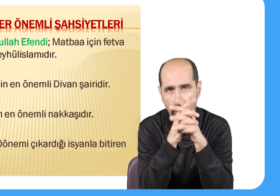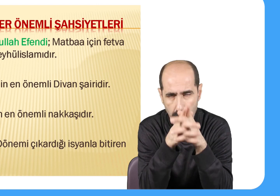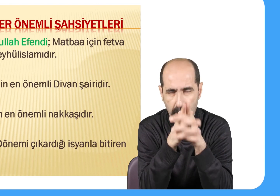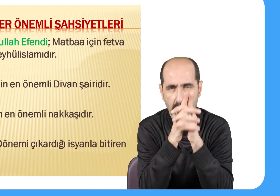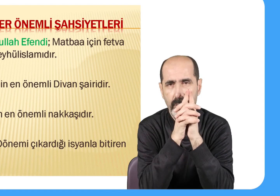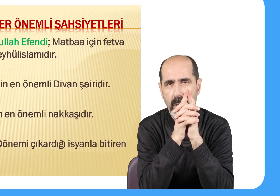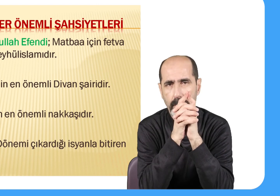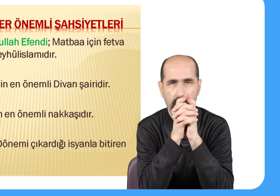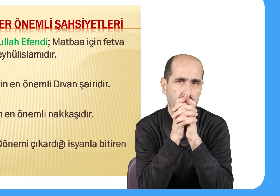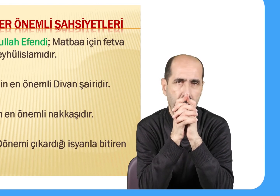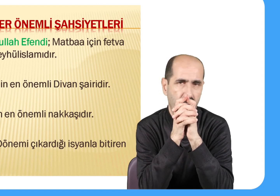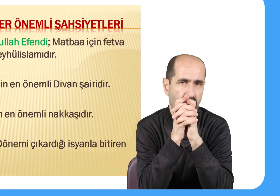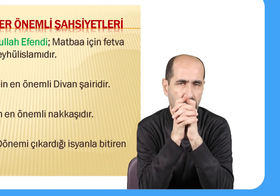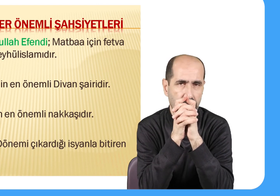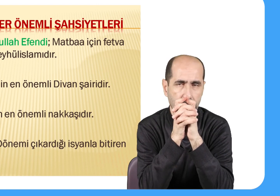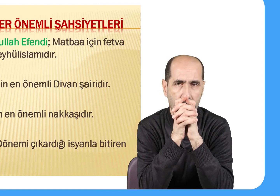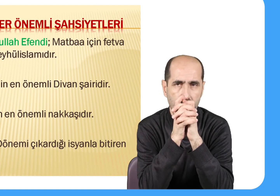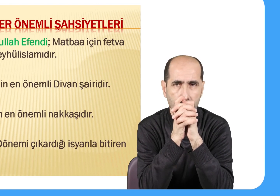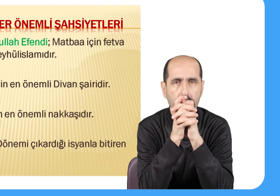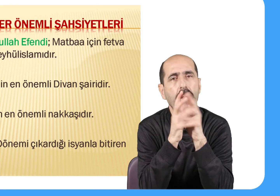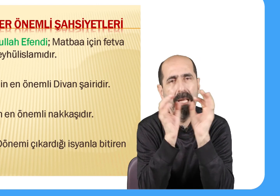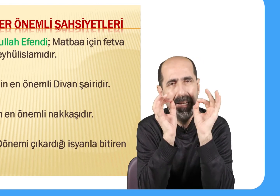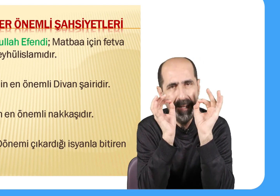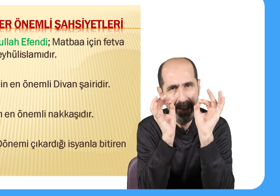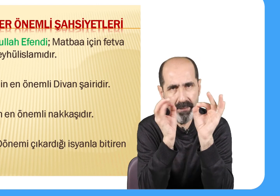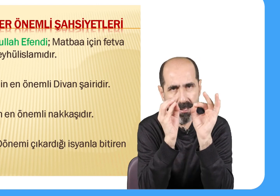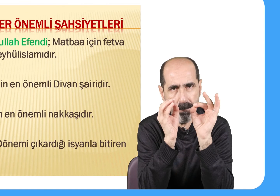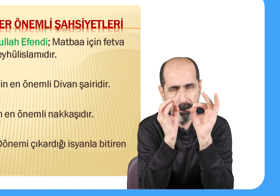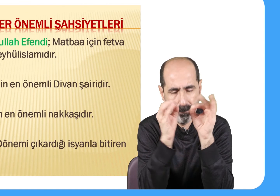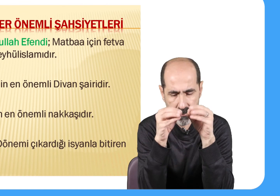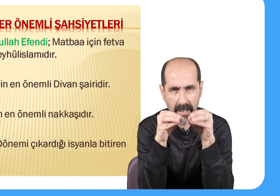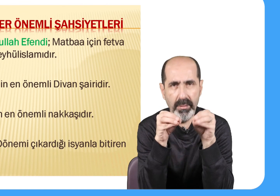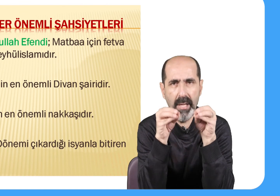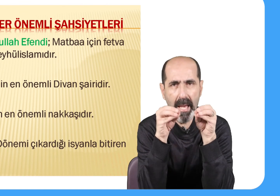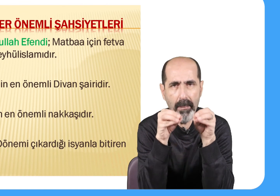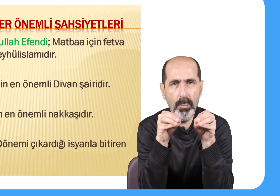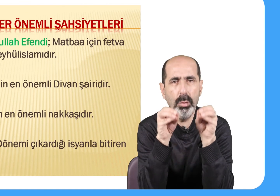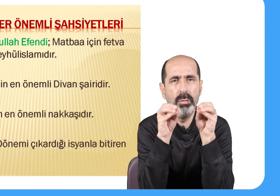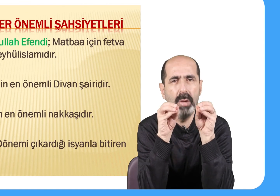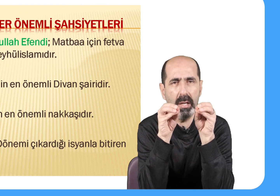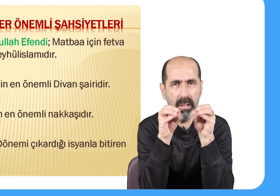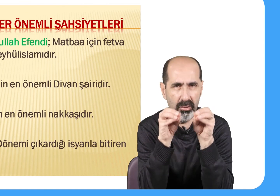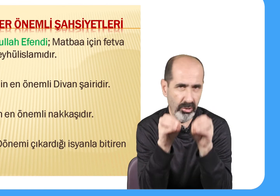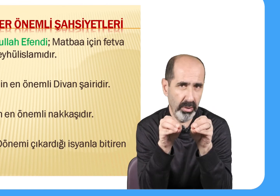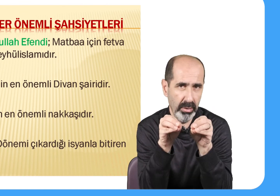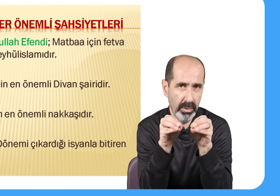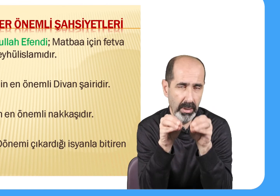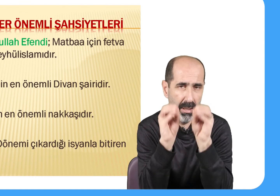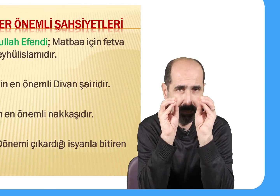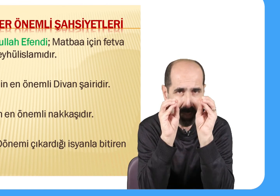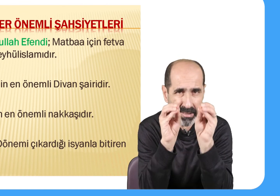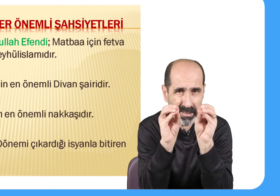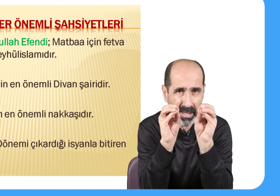ön plana çıkan bir şairden basıyorsun levni devrin en büyük nakkaşı